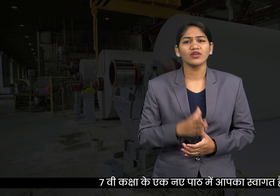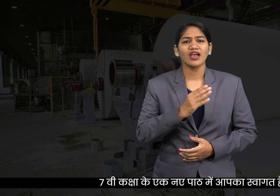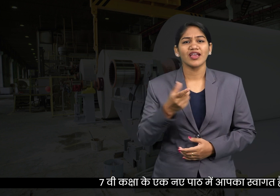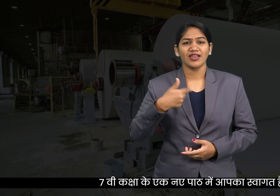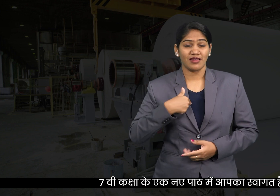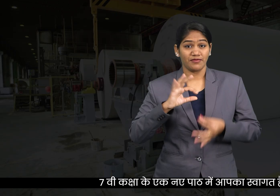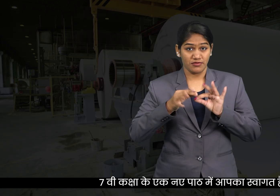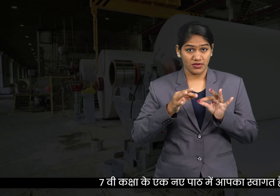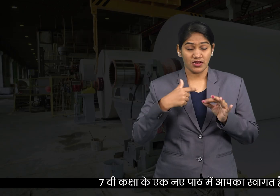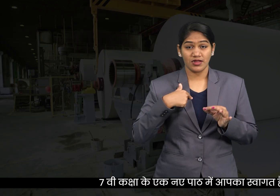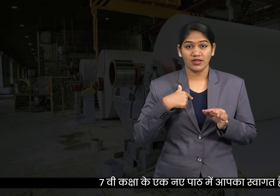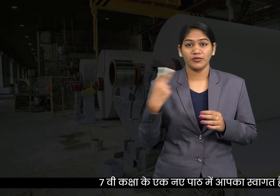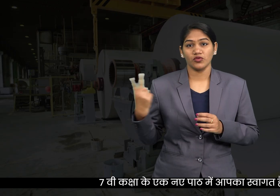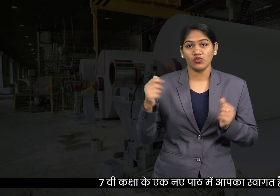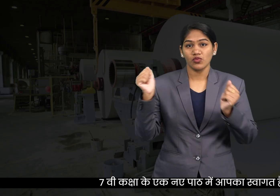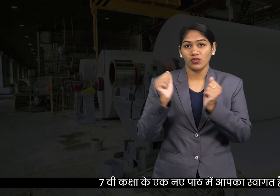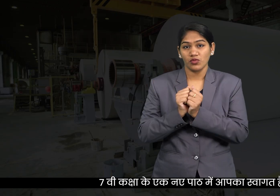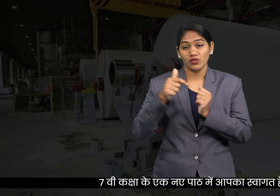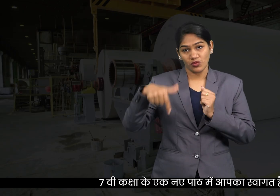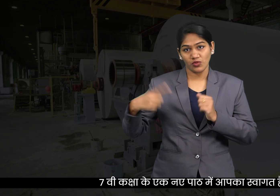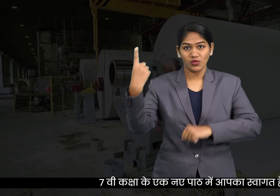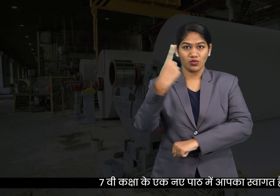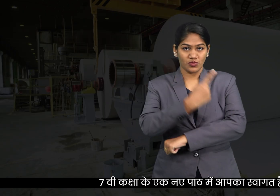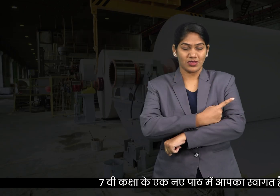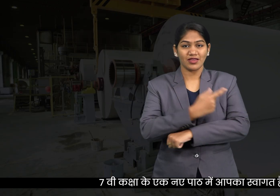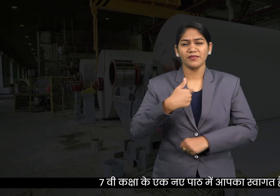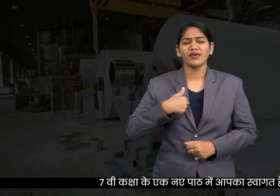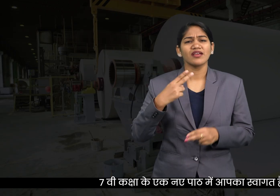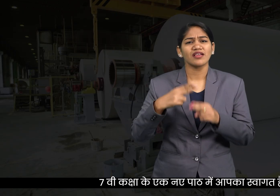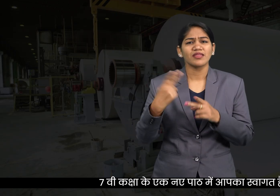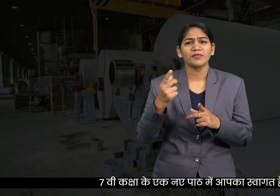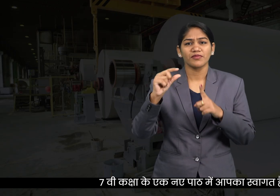हूँ और आज मेरे साथ